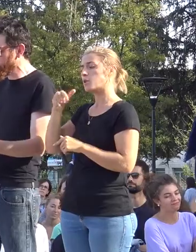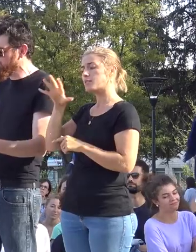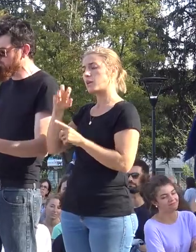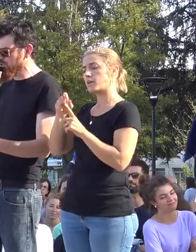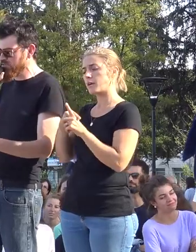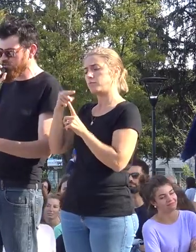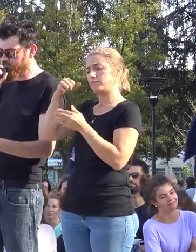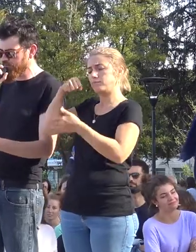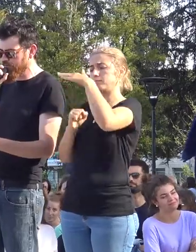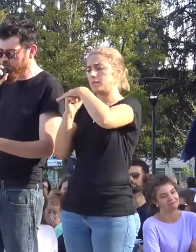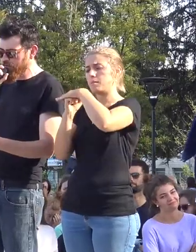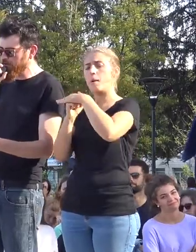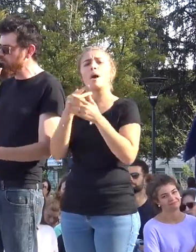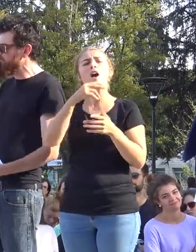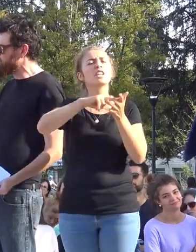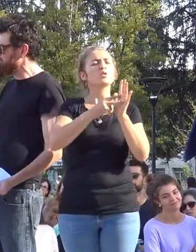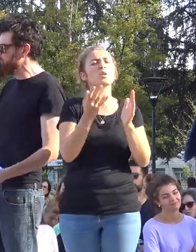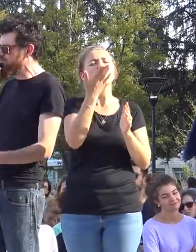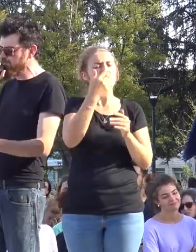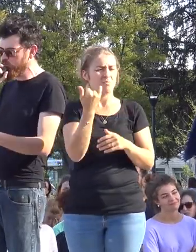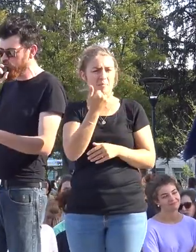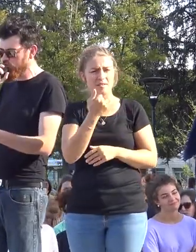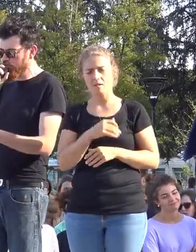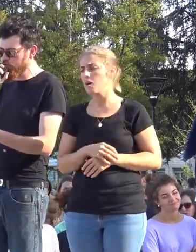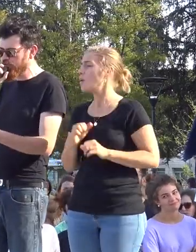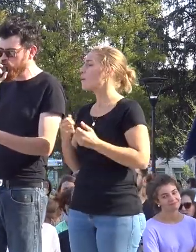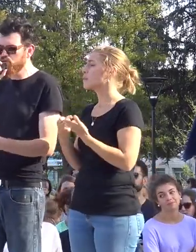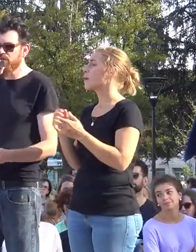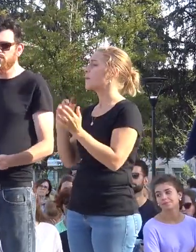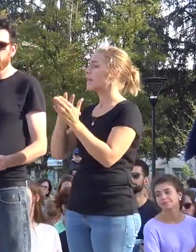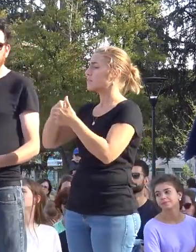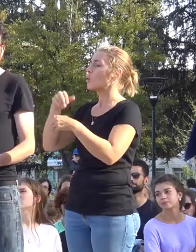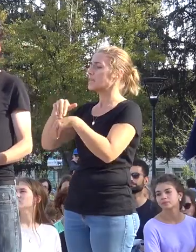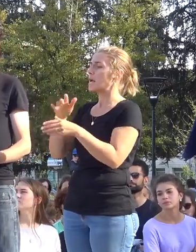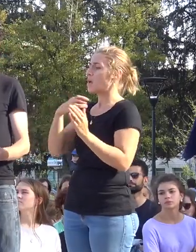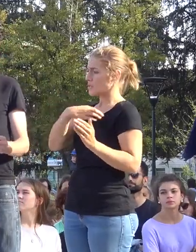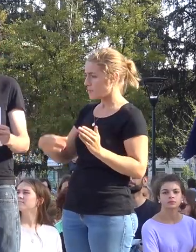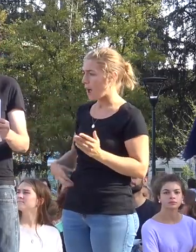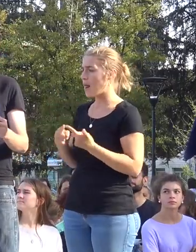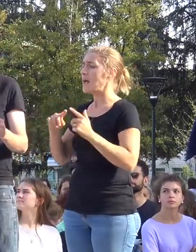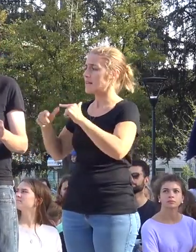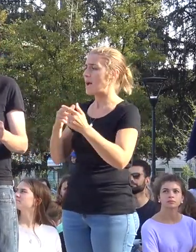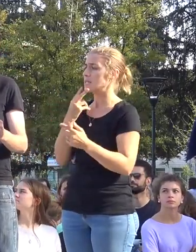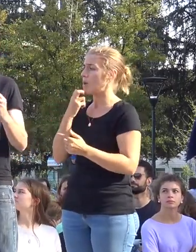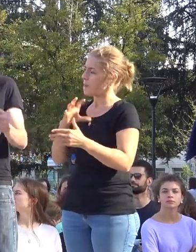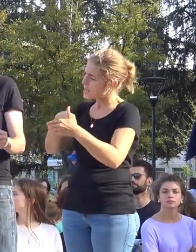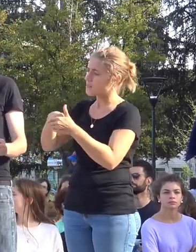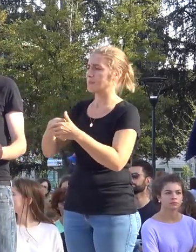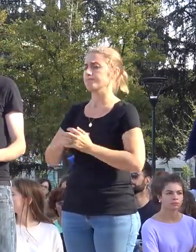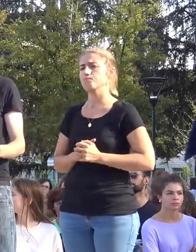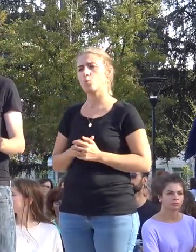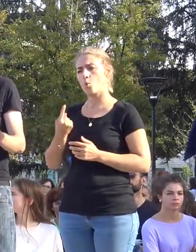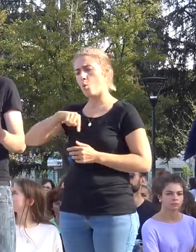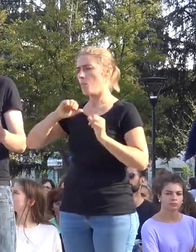non matures, coûteuses et risquées, par le biais des conseils municipaux, par le biais de consultations et de débats citoyens. Nous pouvons